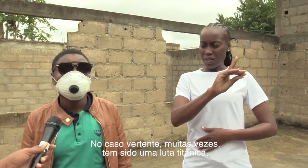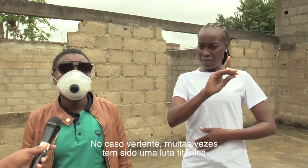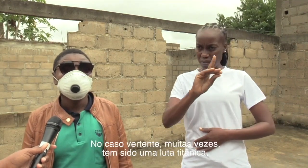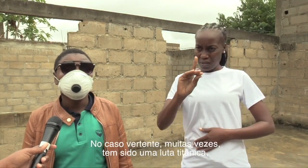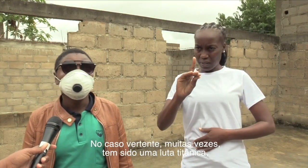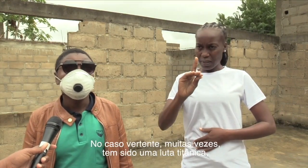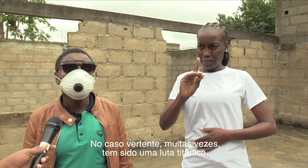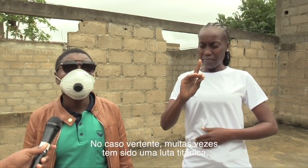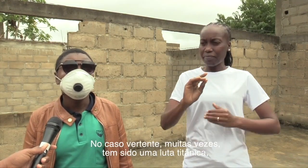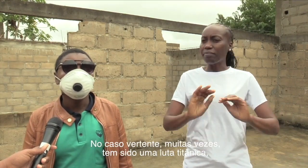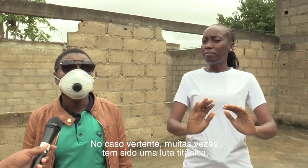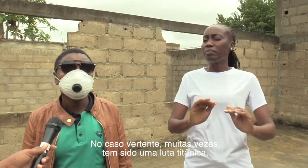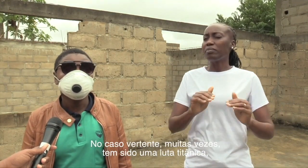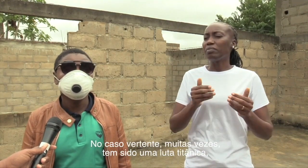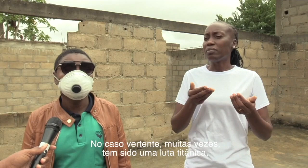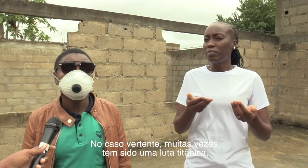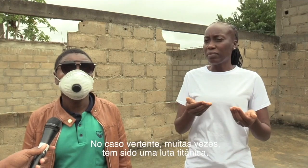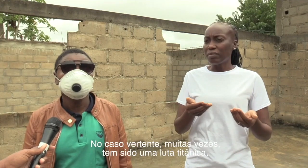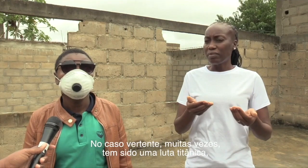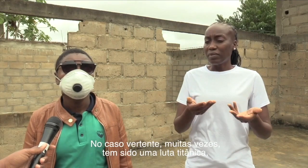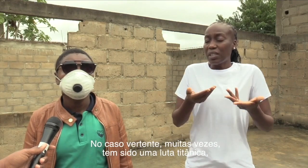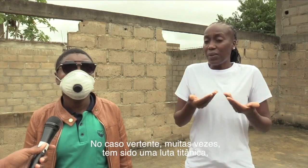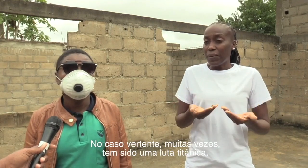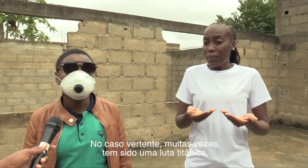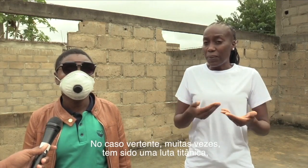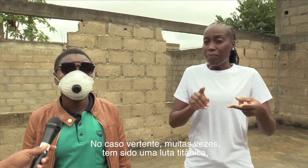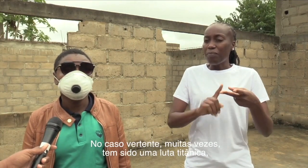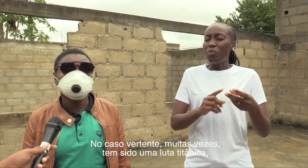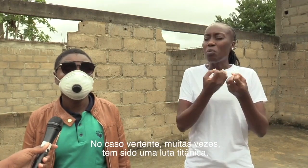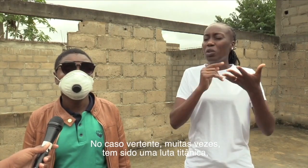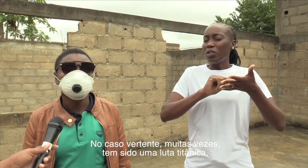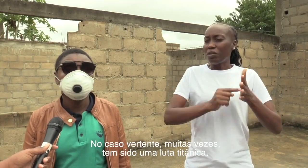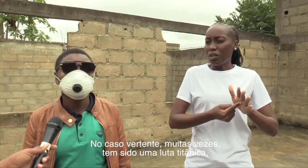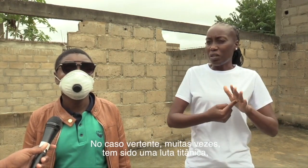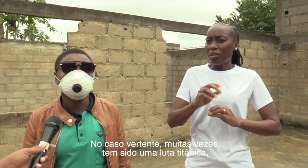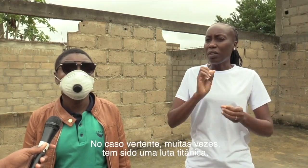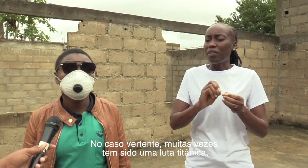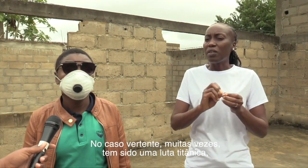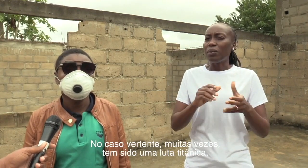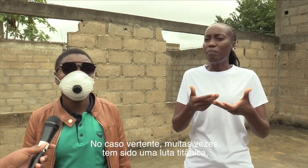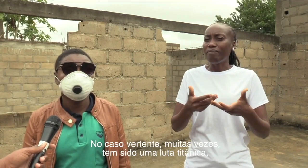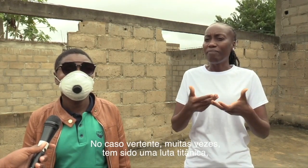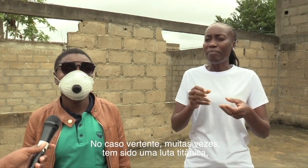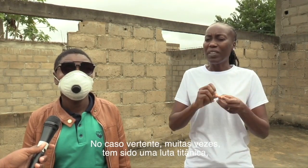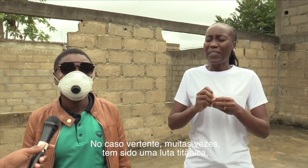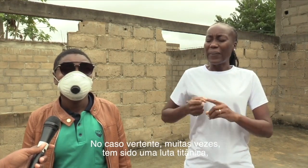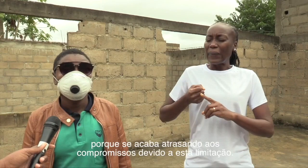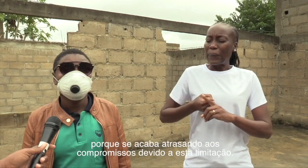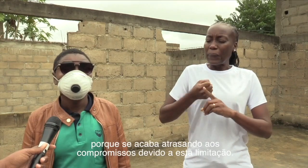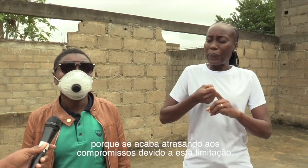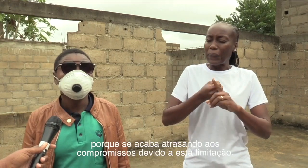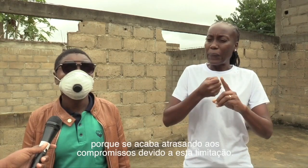E, caso vertente, muitas vezes tem sido mesmo uma luta titânica,